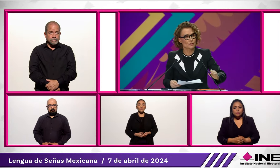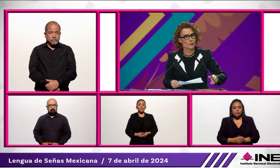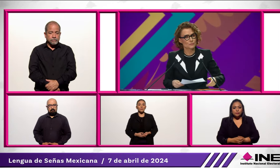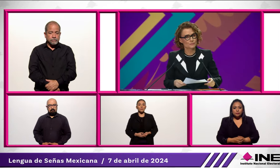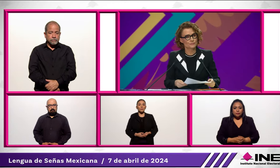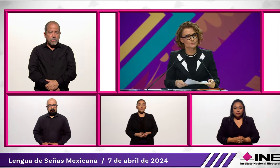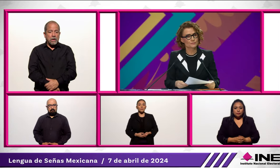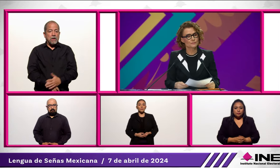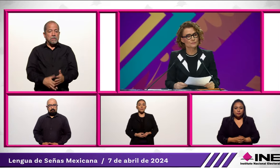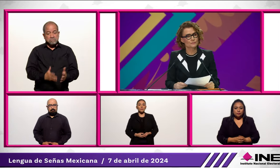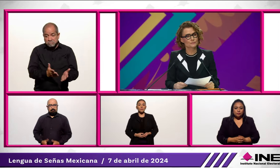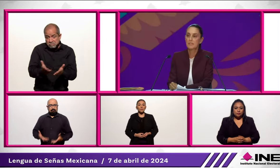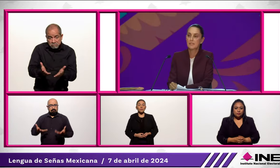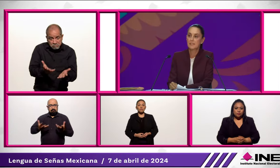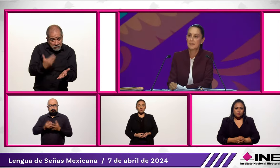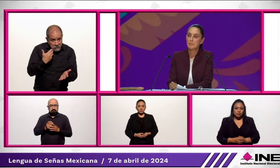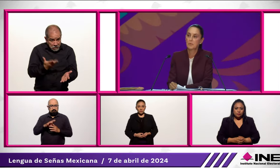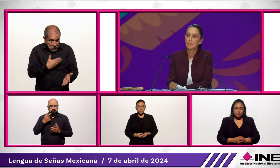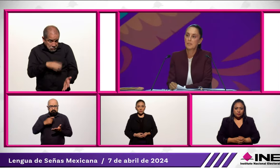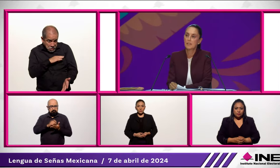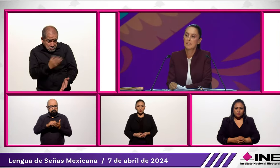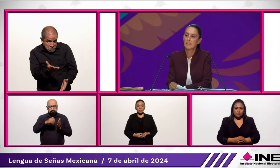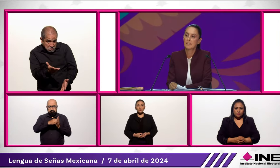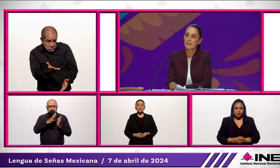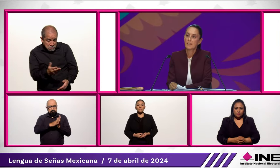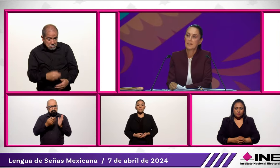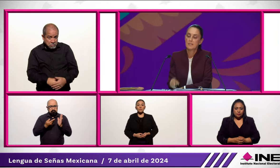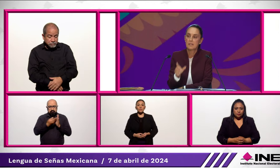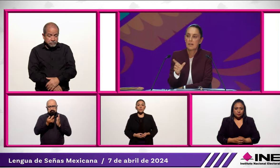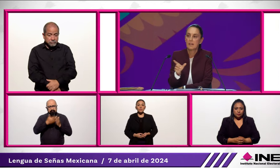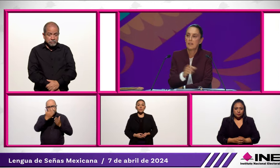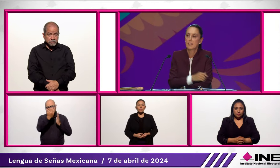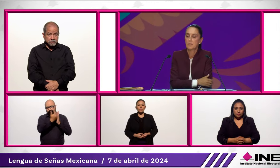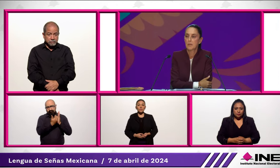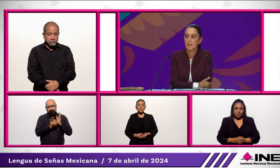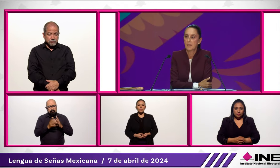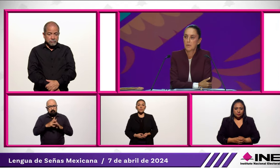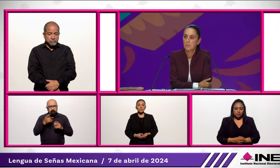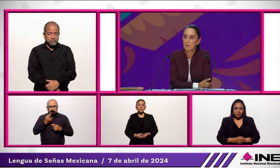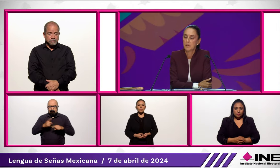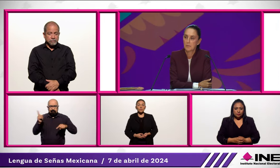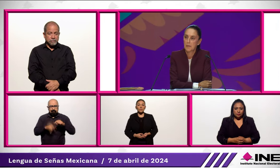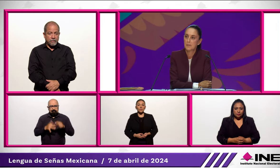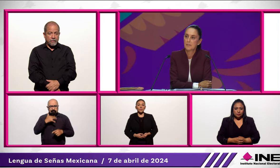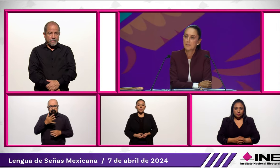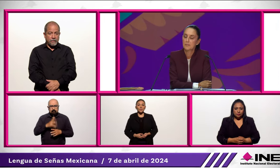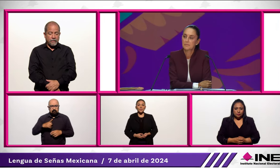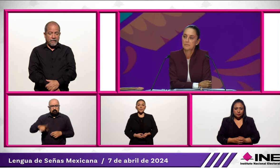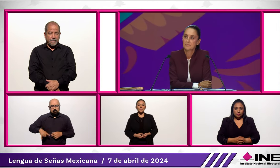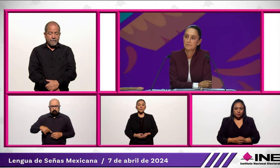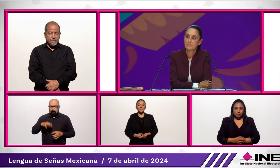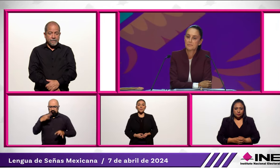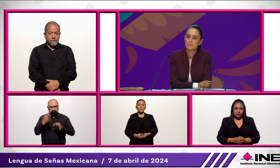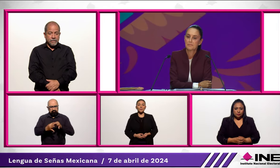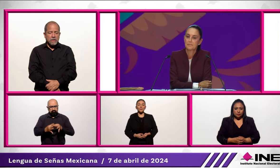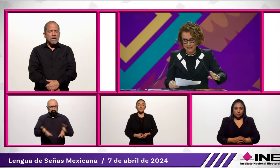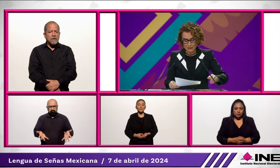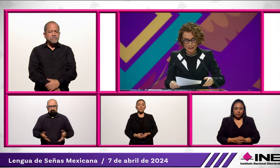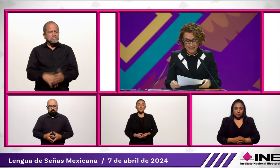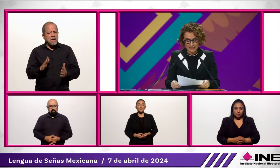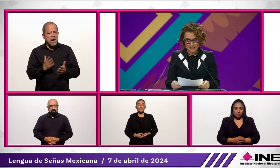Candidata Claudia Sheinbaum. Es parte de nuestras propuestas que tenemos en esta área de combate a la corrupción y gobierno honesto. En el tema